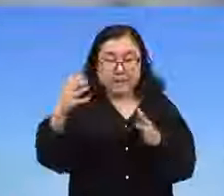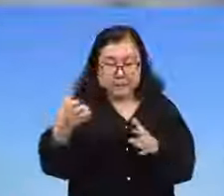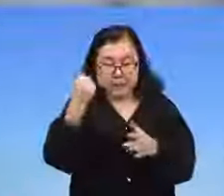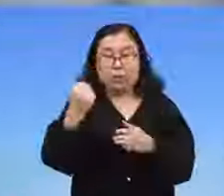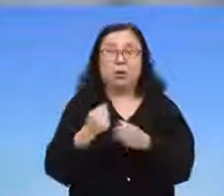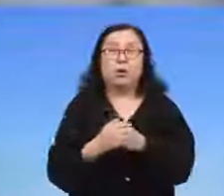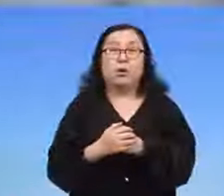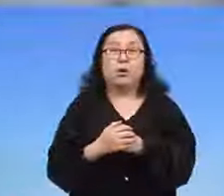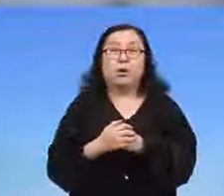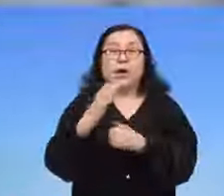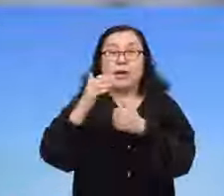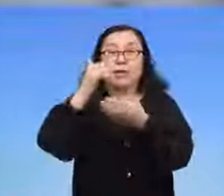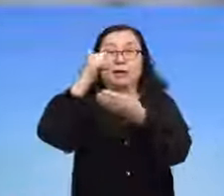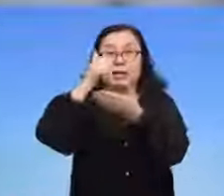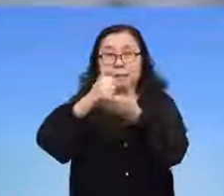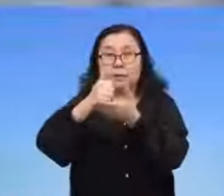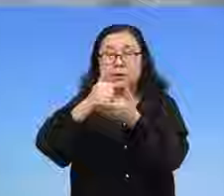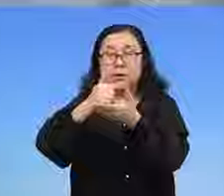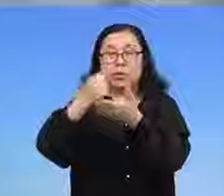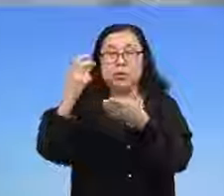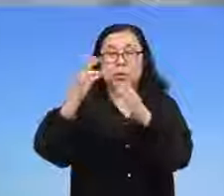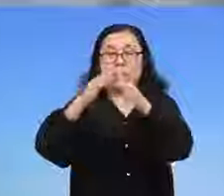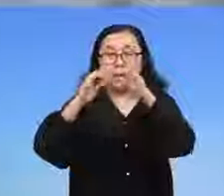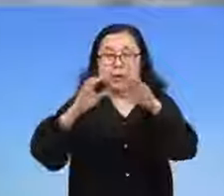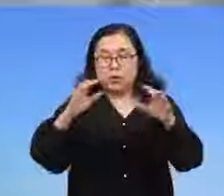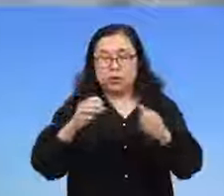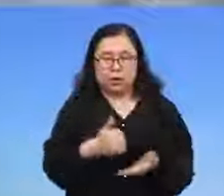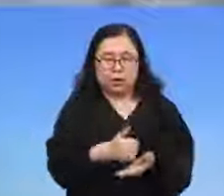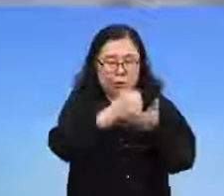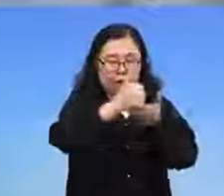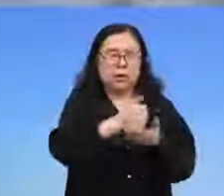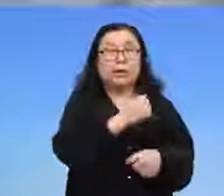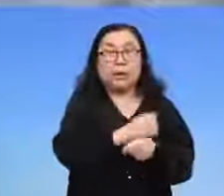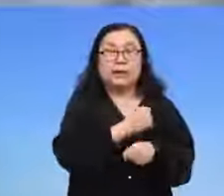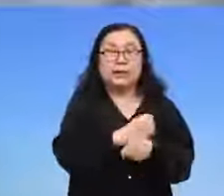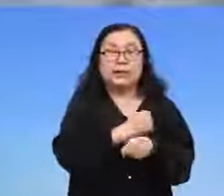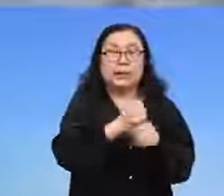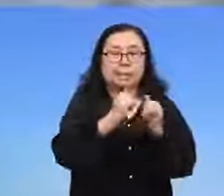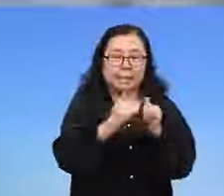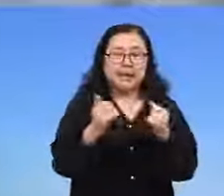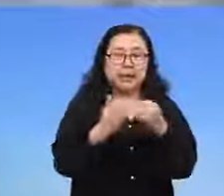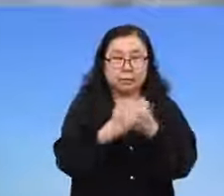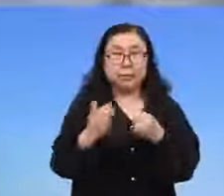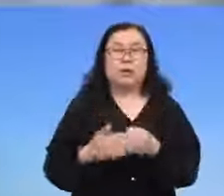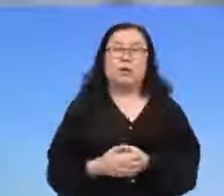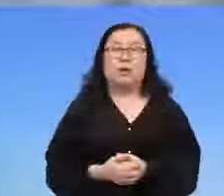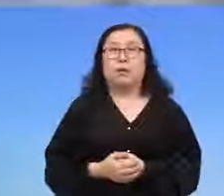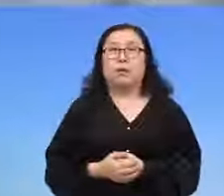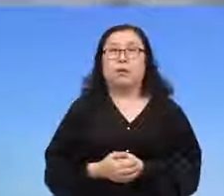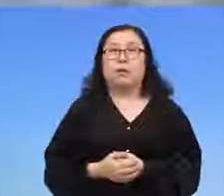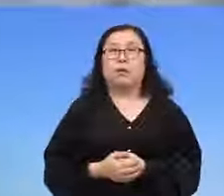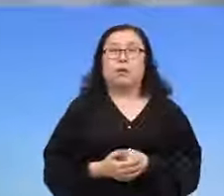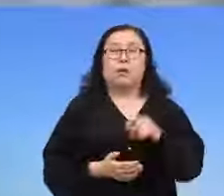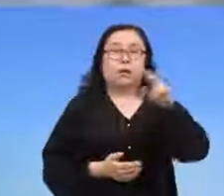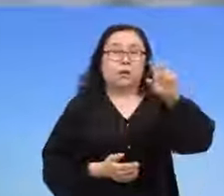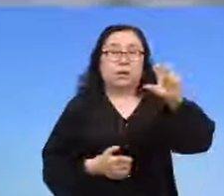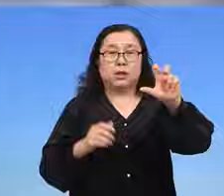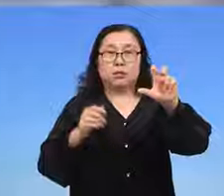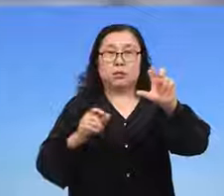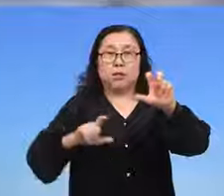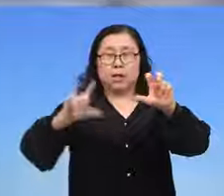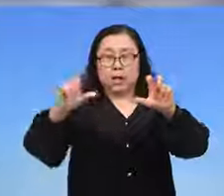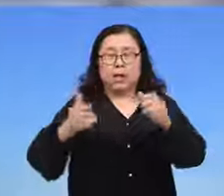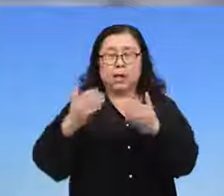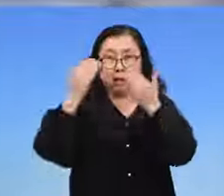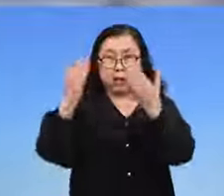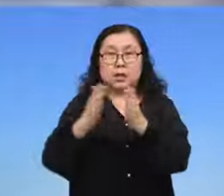가지고, 깨끗한 마음을 가지고 하나님을 그리고 이웃을 섬기고자 하는. 그래서 여러분, 이제 25일